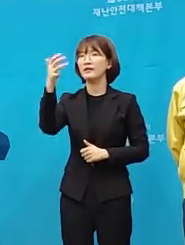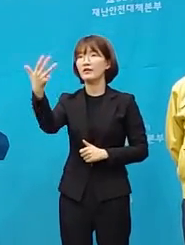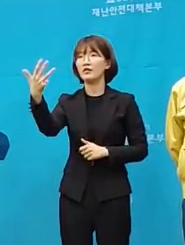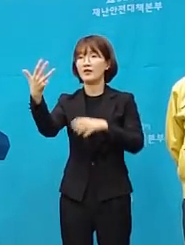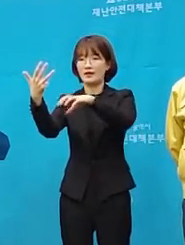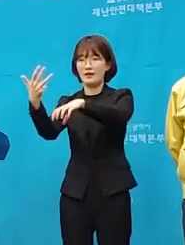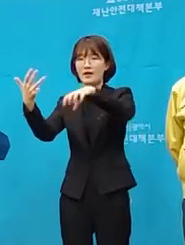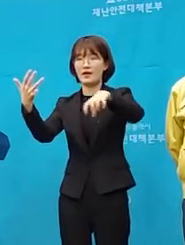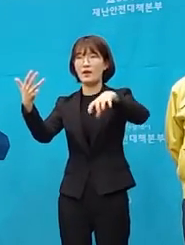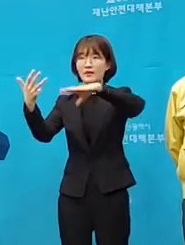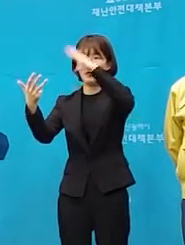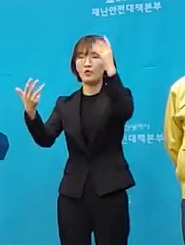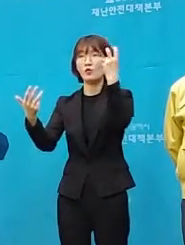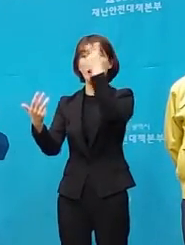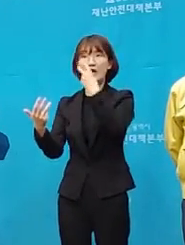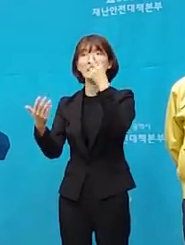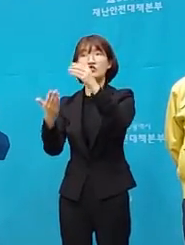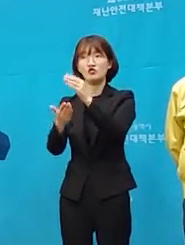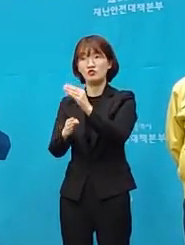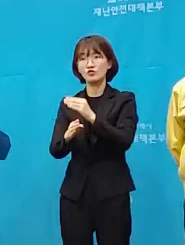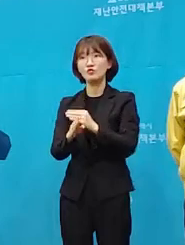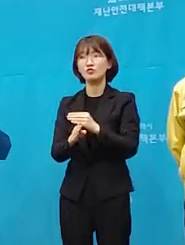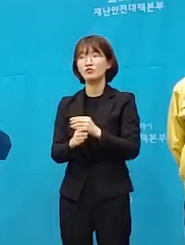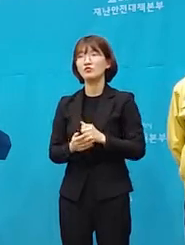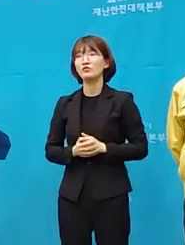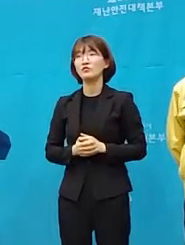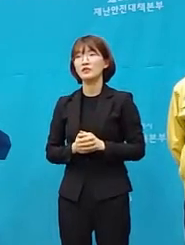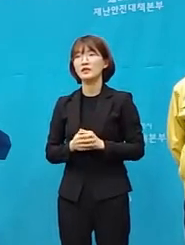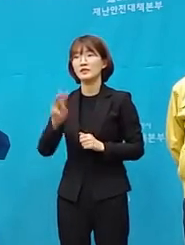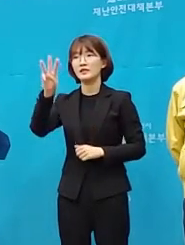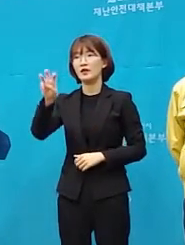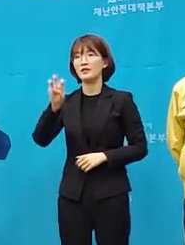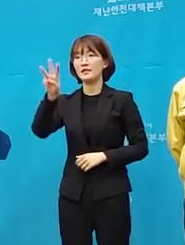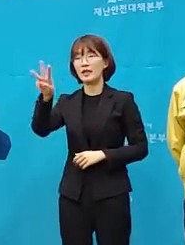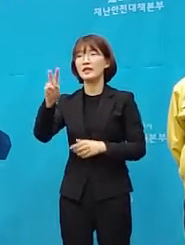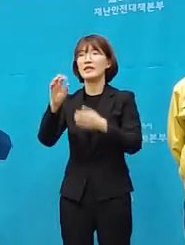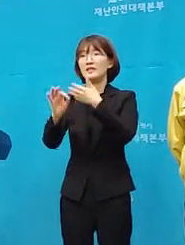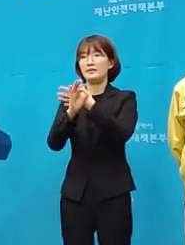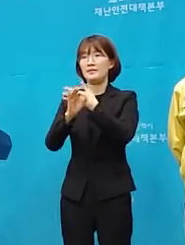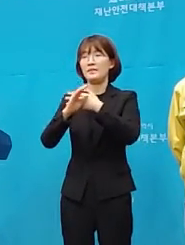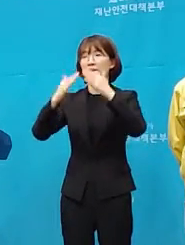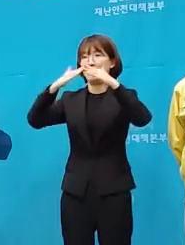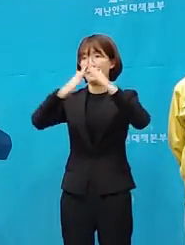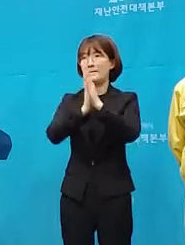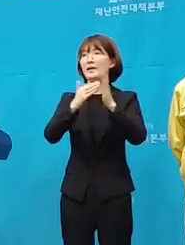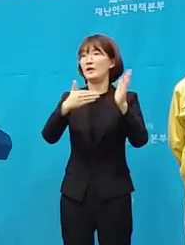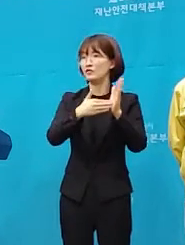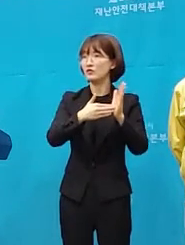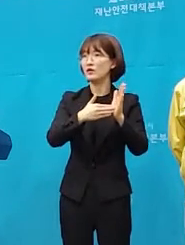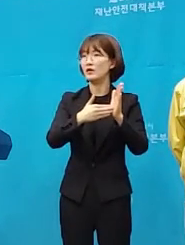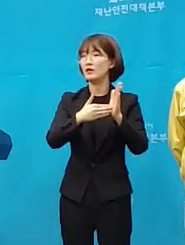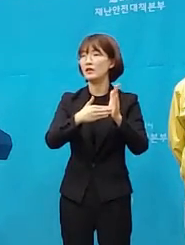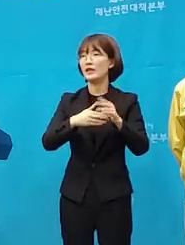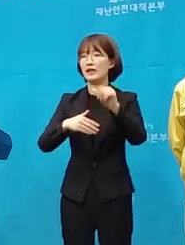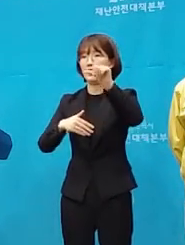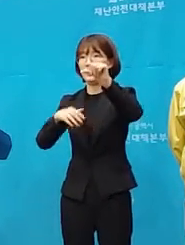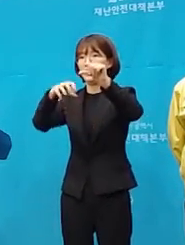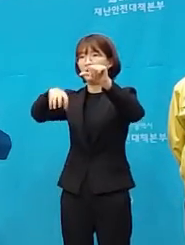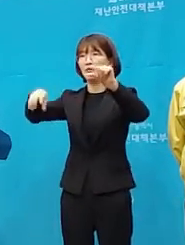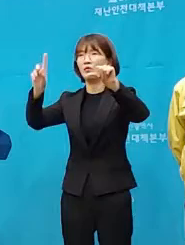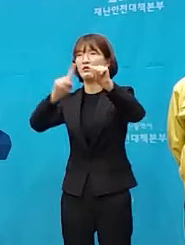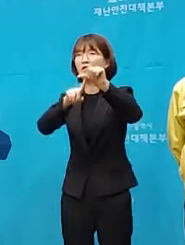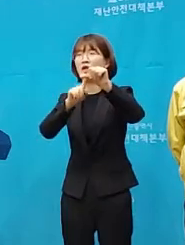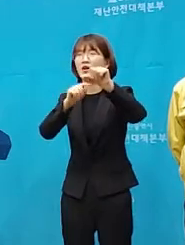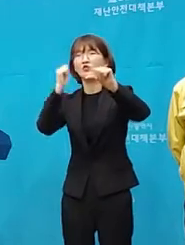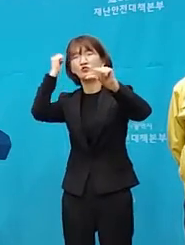38개를 관리를 하고 있습니다. 이 중에서 그 33개는 비폐쇄가 완료가 됐고요. 5개의 소는 그 숙소기